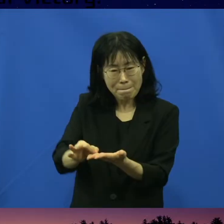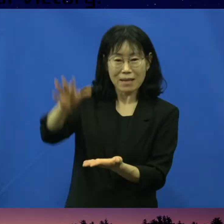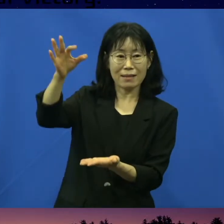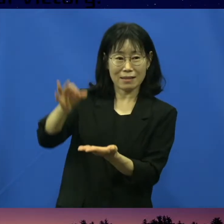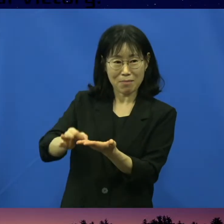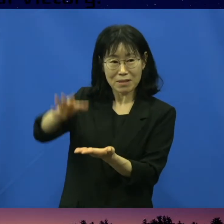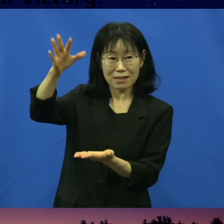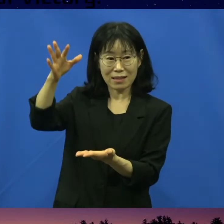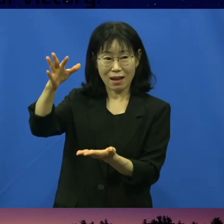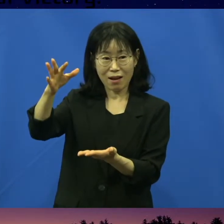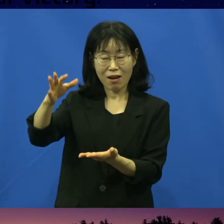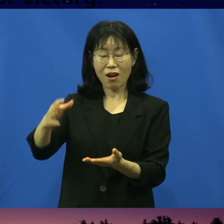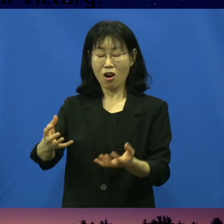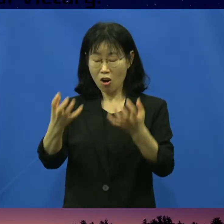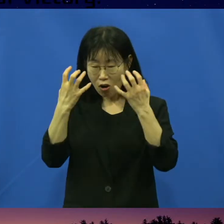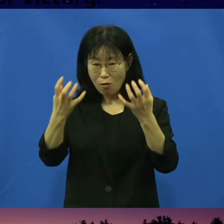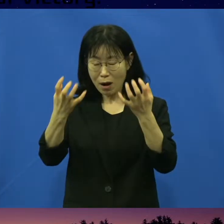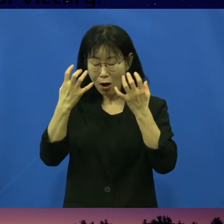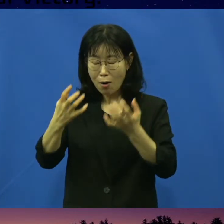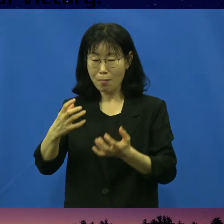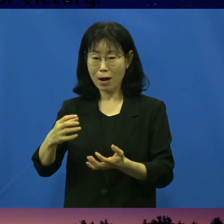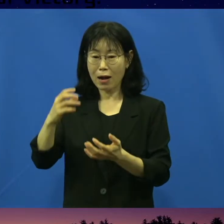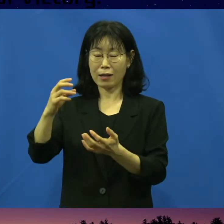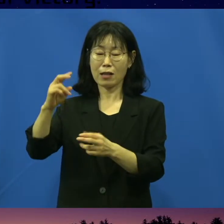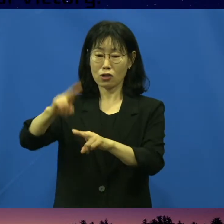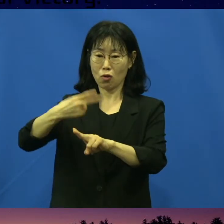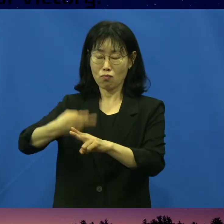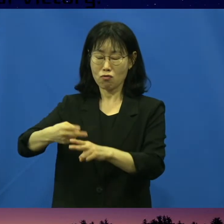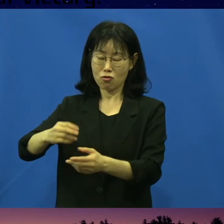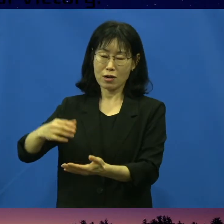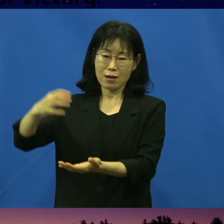나만은 매사를 돈으로 계산하는 삶을 살아왔어요.